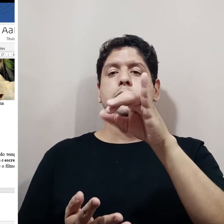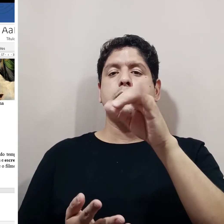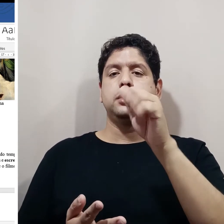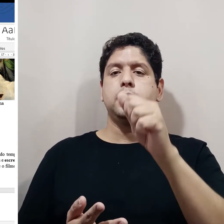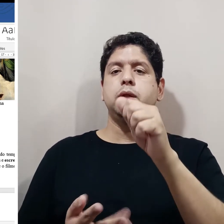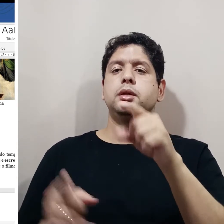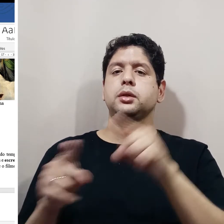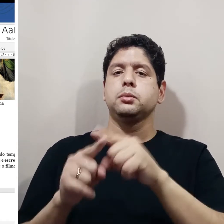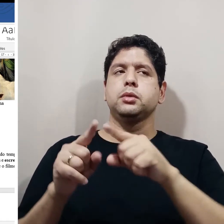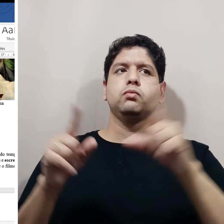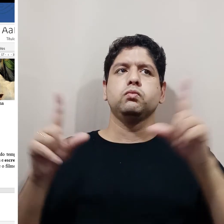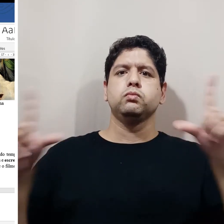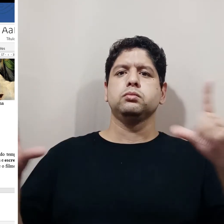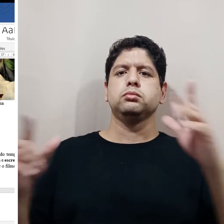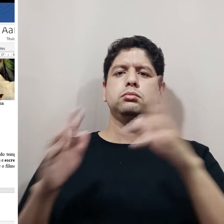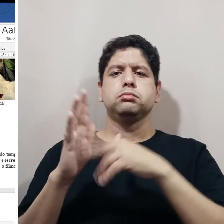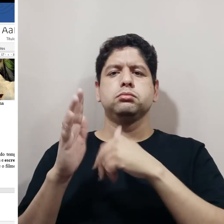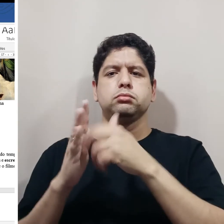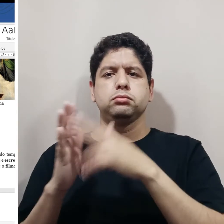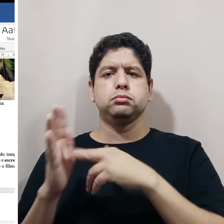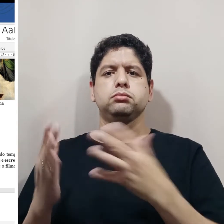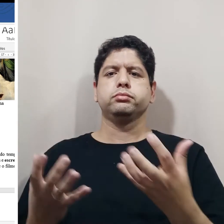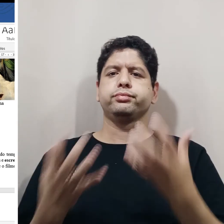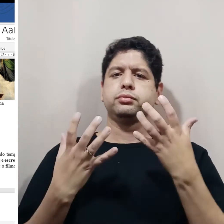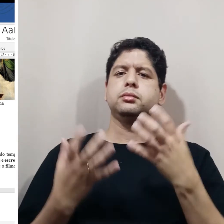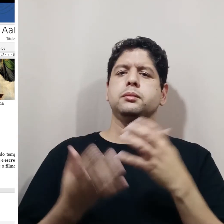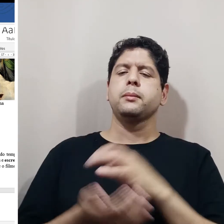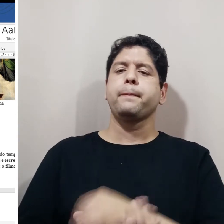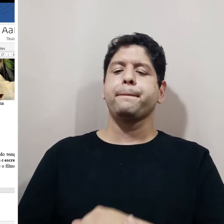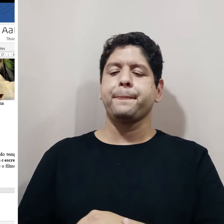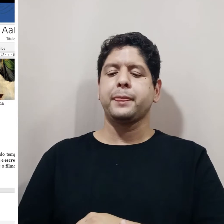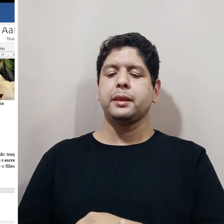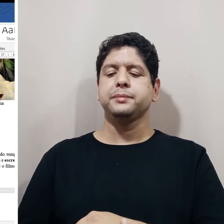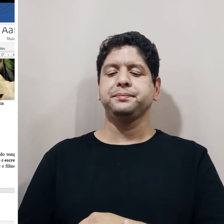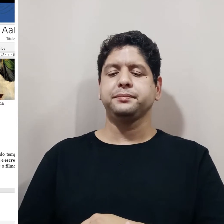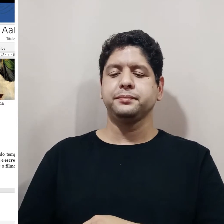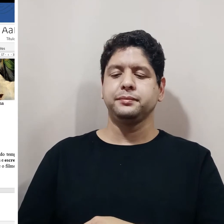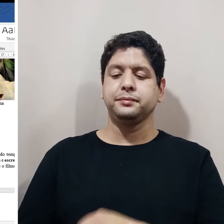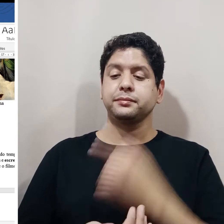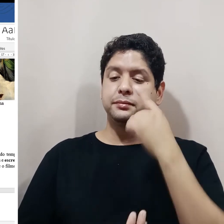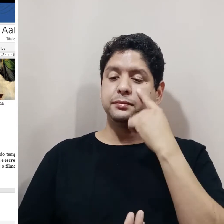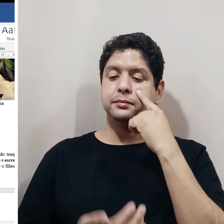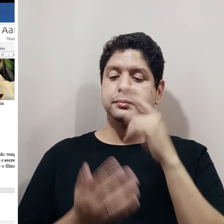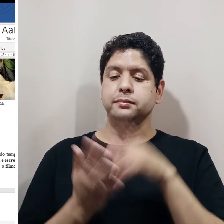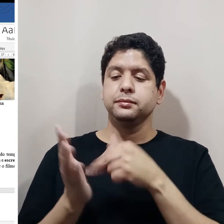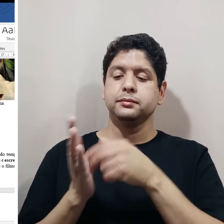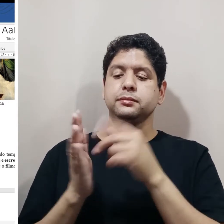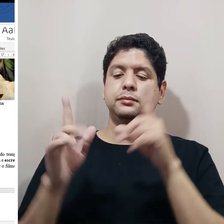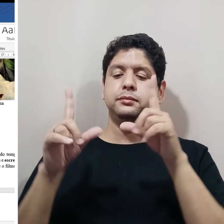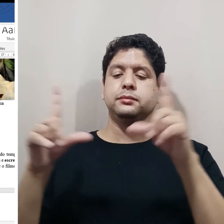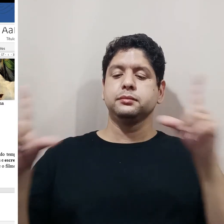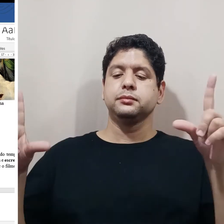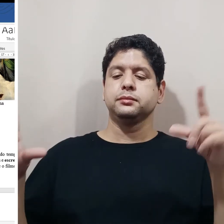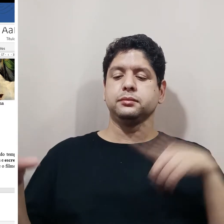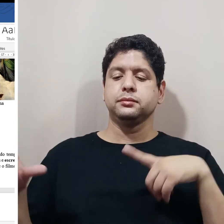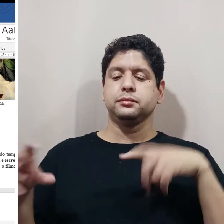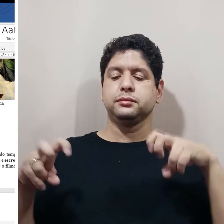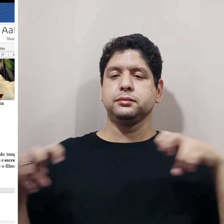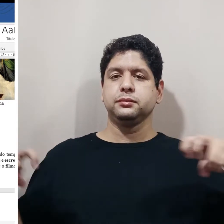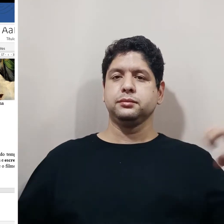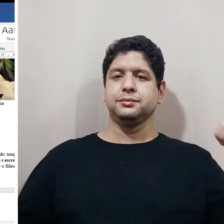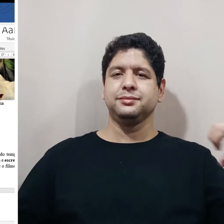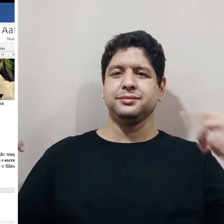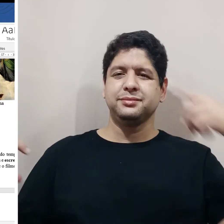famosa, né, Mona Lisa, né, que se chama na verdade La Gioconda, A Última Ceia, né, que